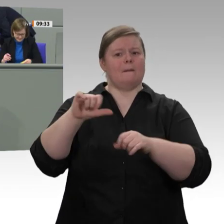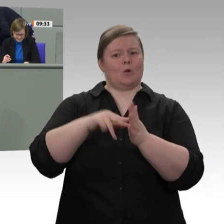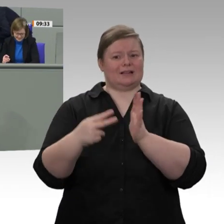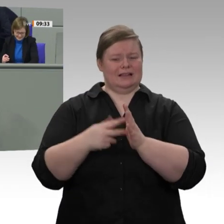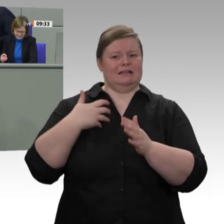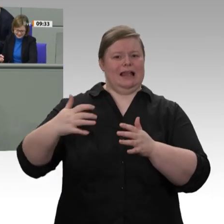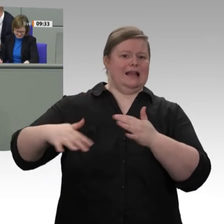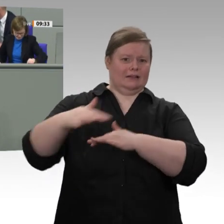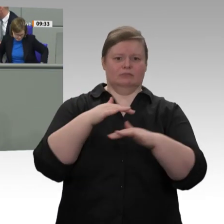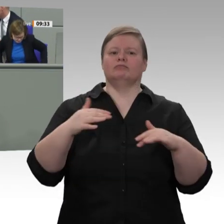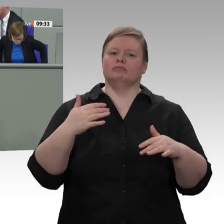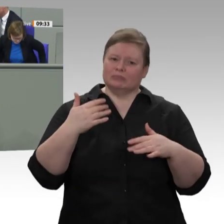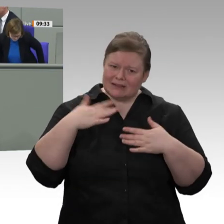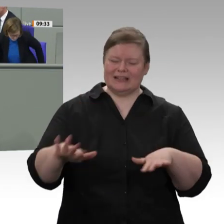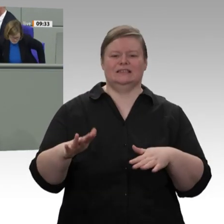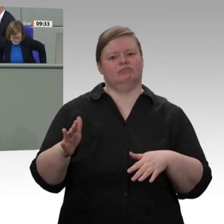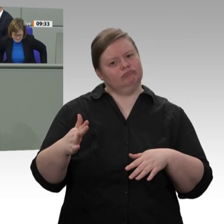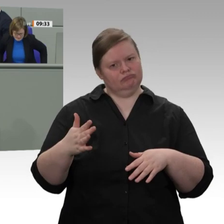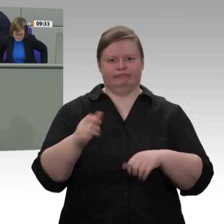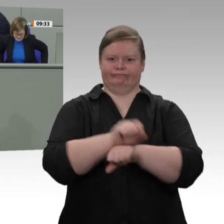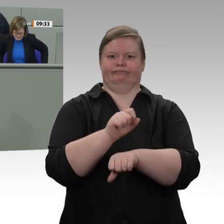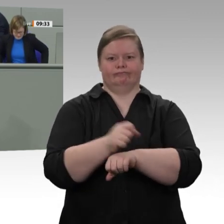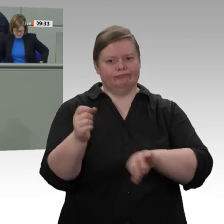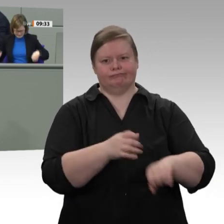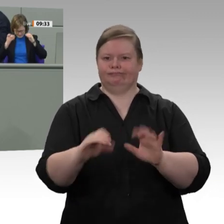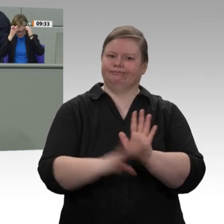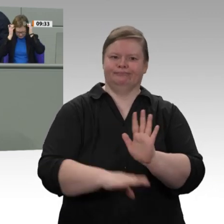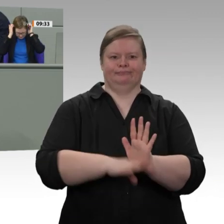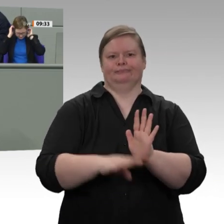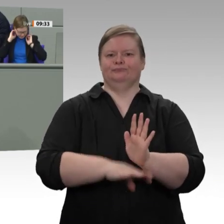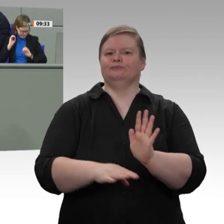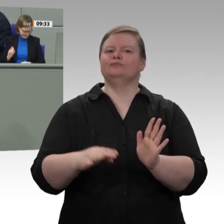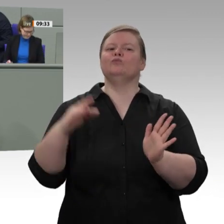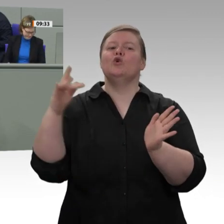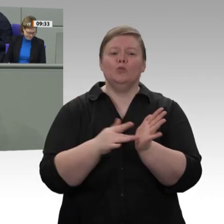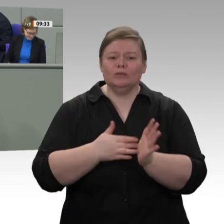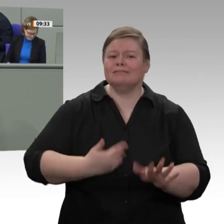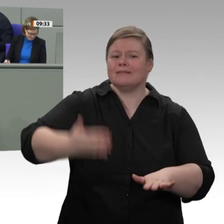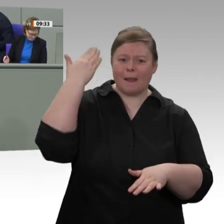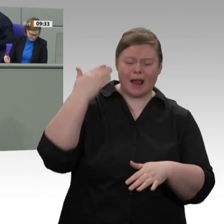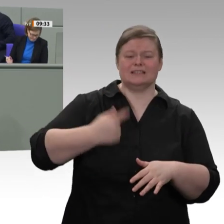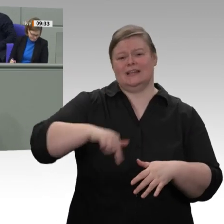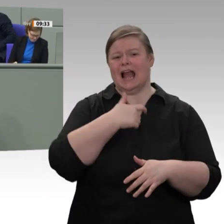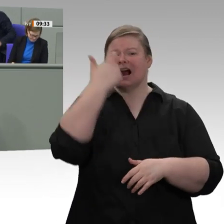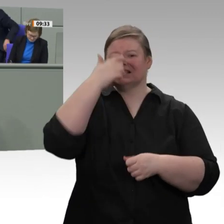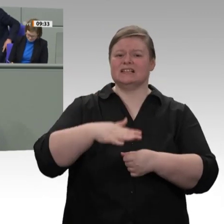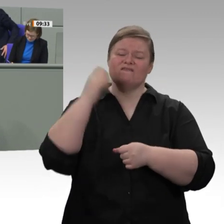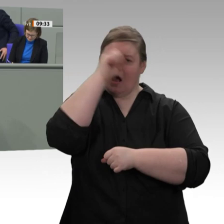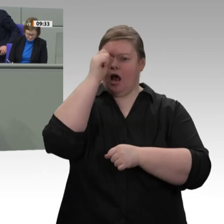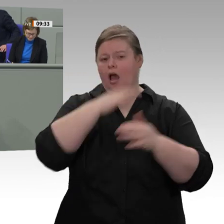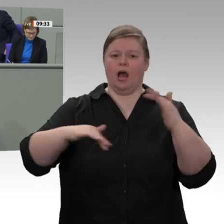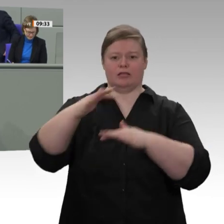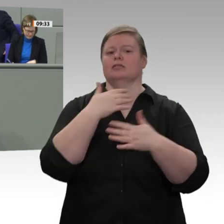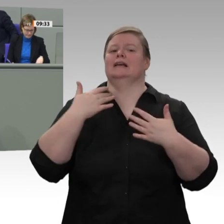heute, schöpfen wir Selbstbewusstsein aus der Tatsache, dass in meiner Fraktion, in der Mitte meiner Fraktion, ein Mensch wie